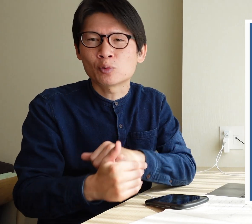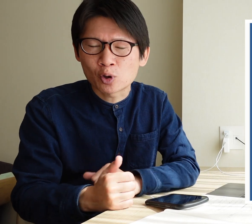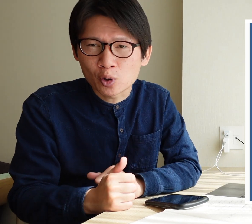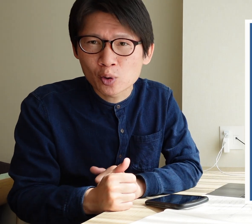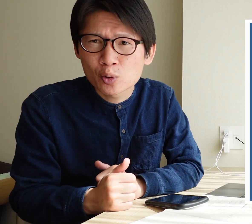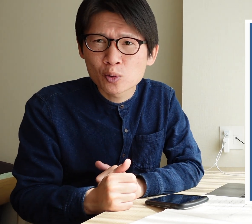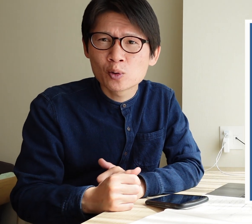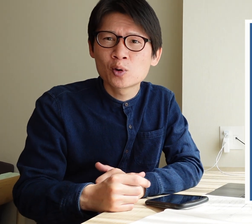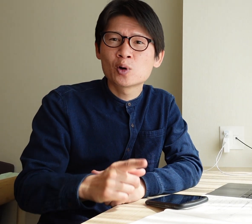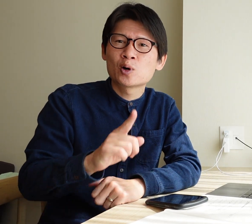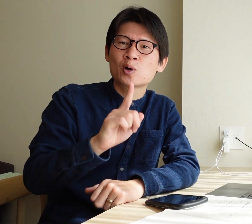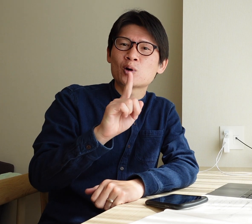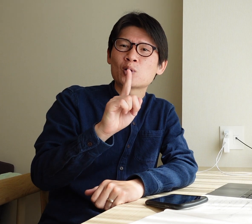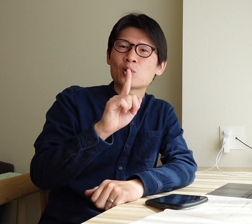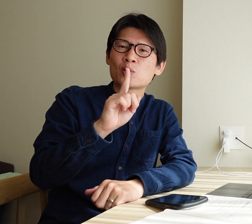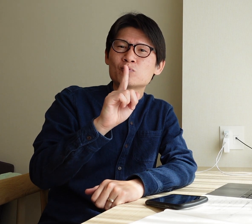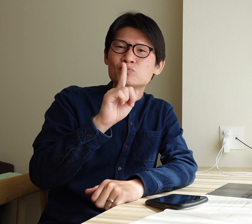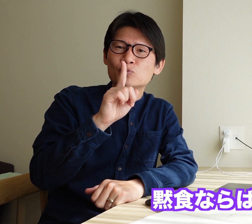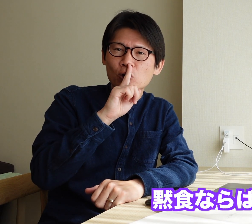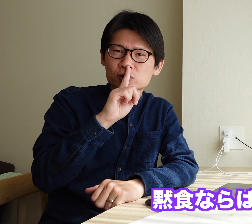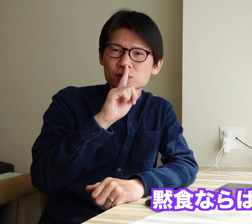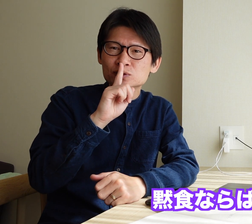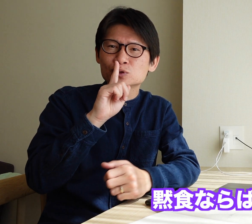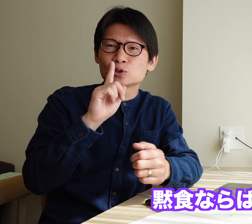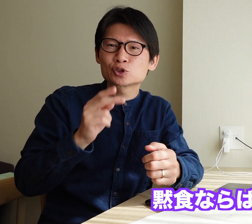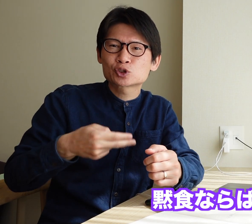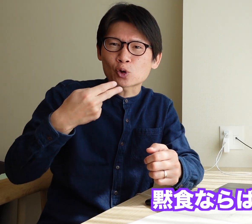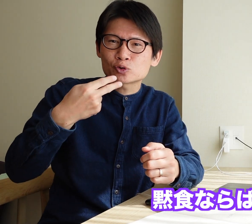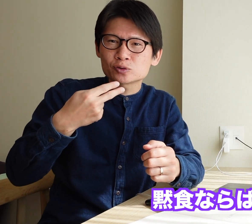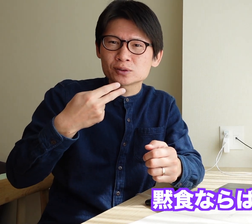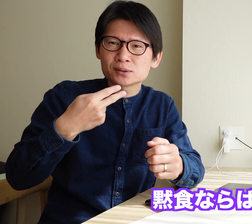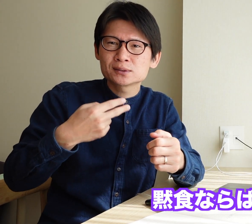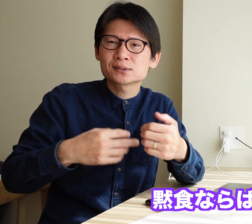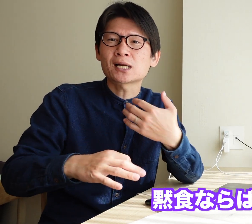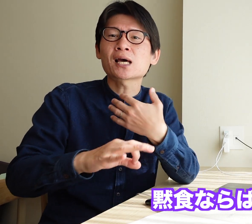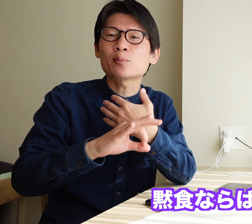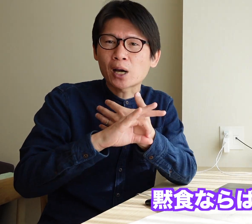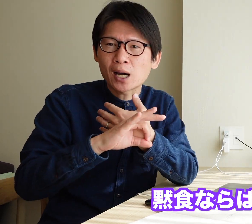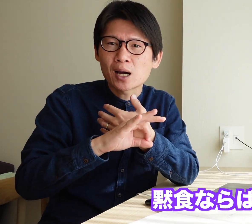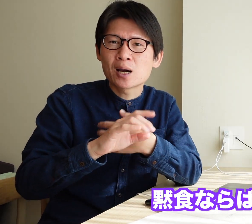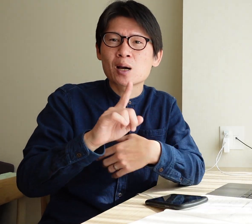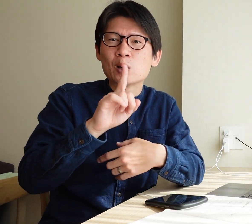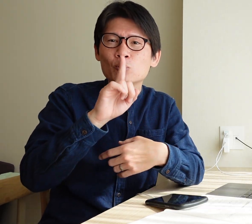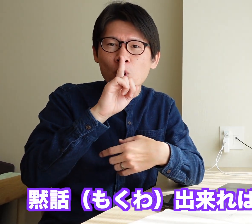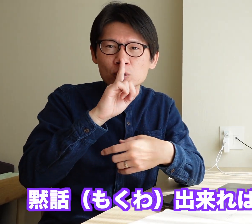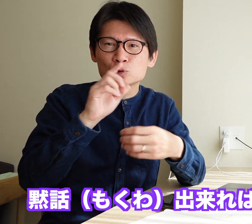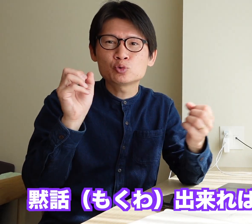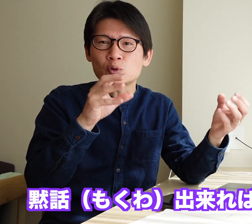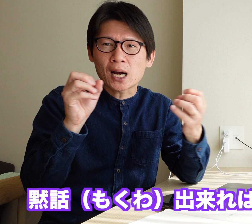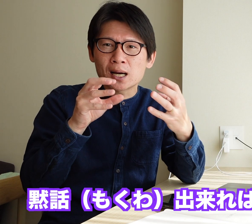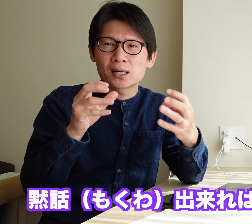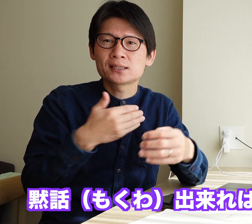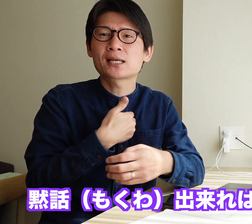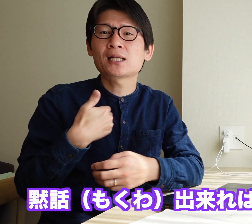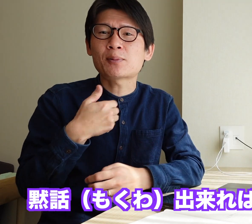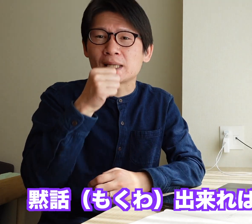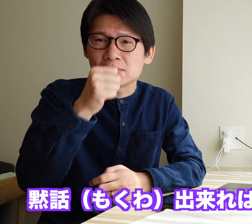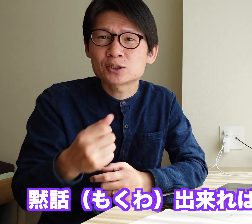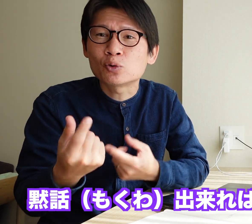いてるんですけども、黙食 ならば黙音はできればいいですよ